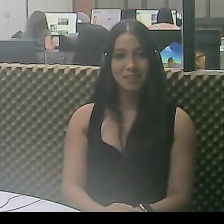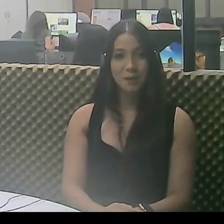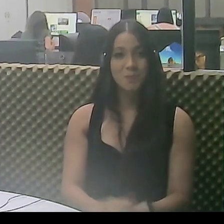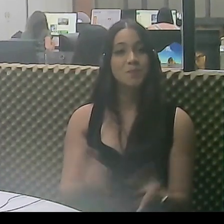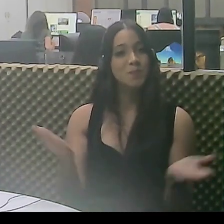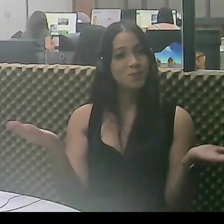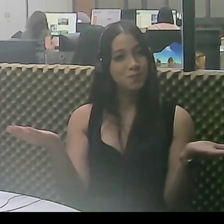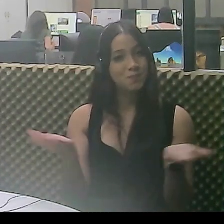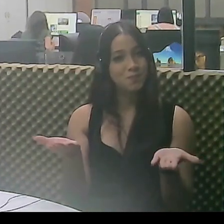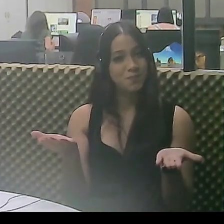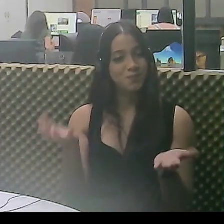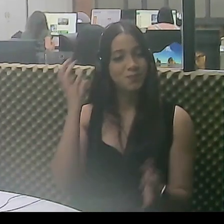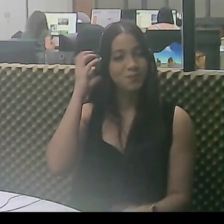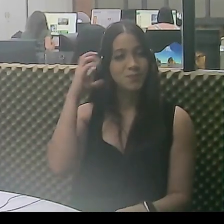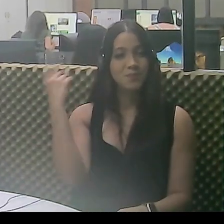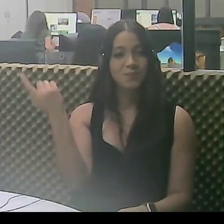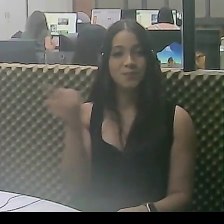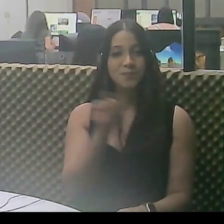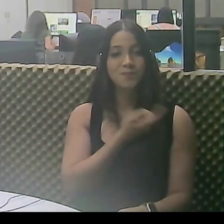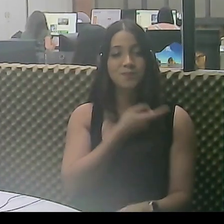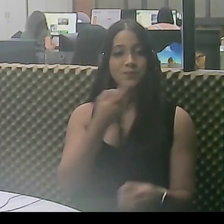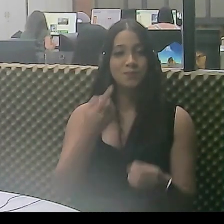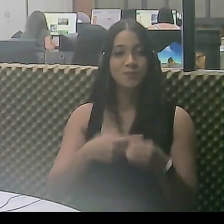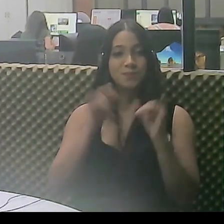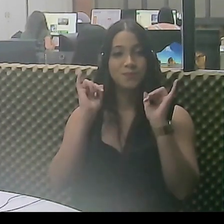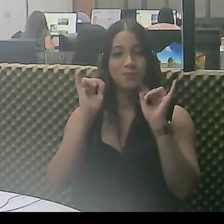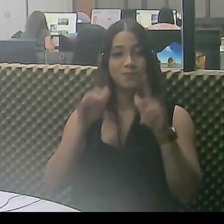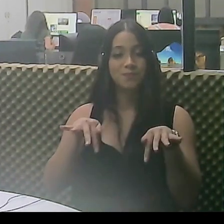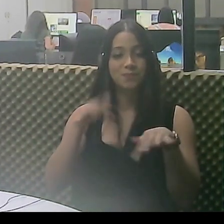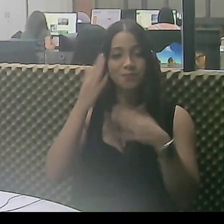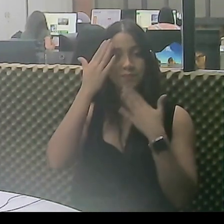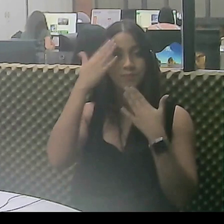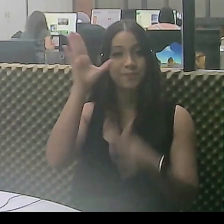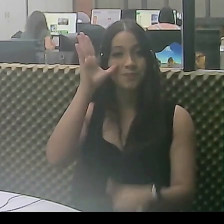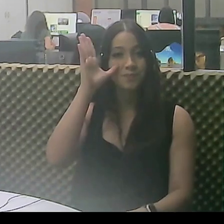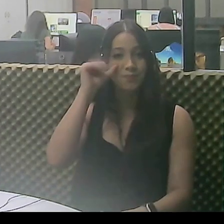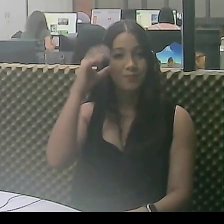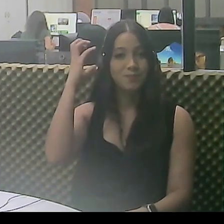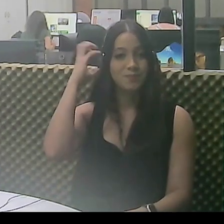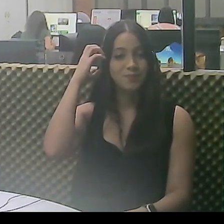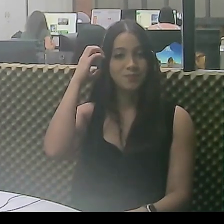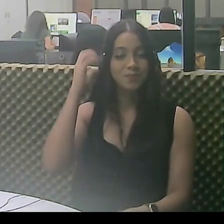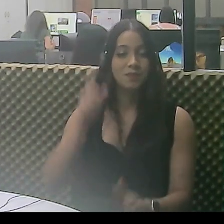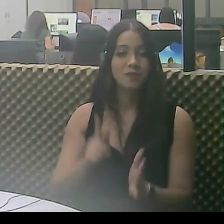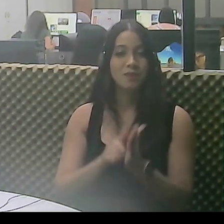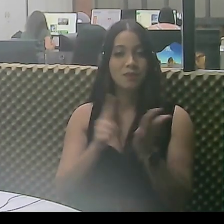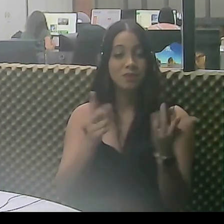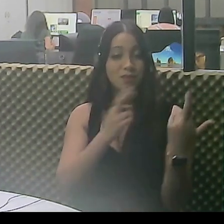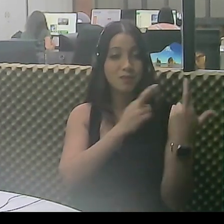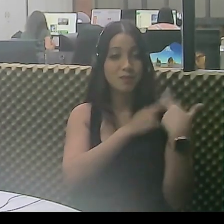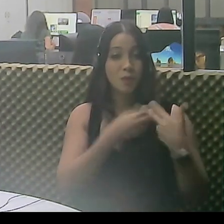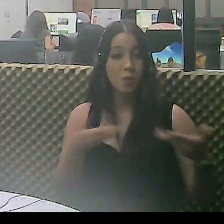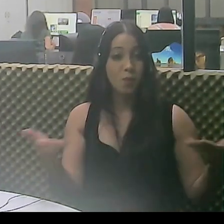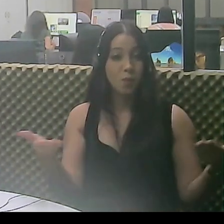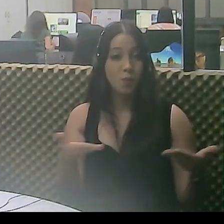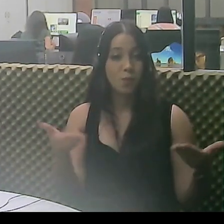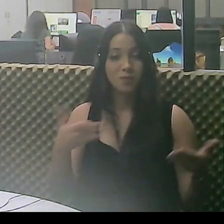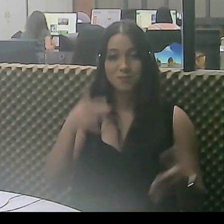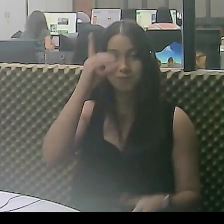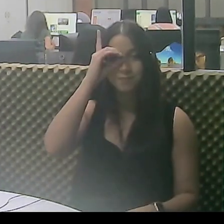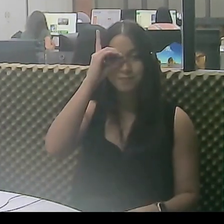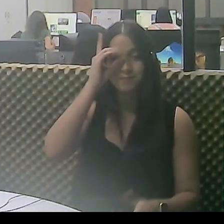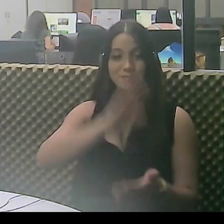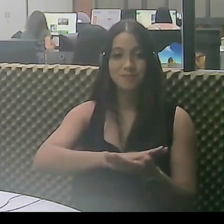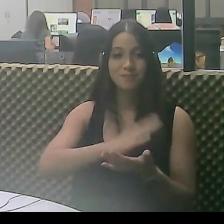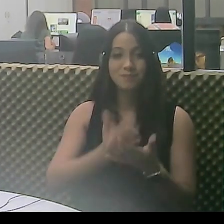notícias. A edição de hoje da Rádio Nossa Cidade fica por aqui. Obrigado pela sua audiência. Jornalista responsável pela edição, Daniela